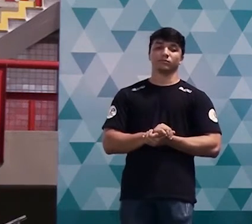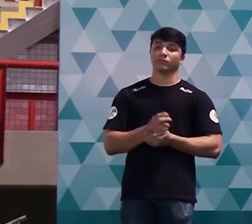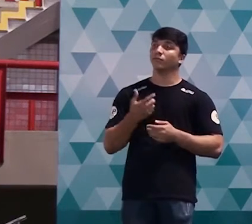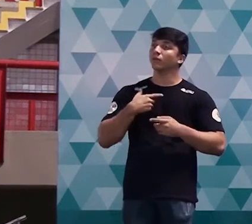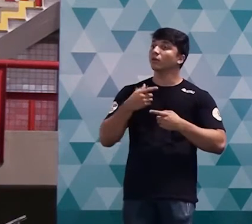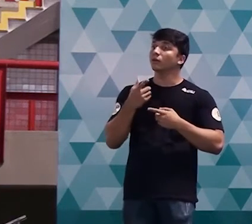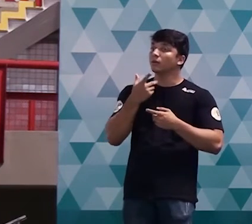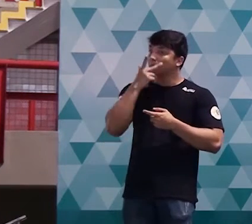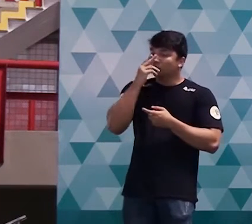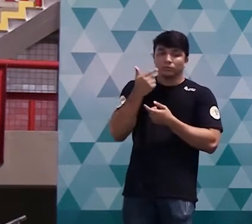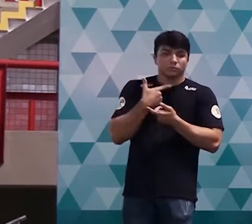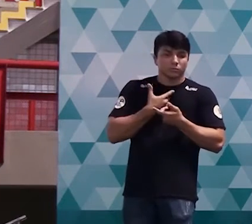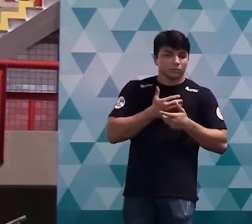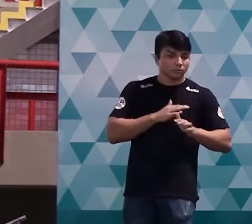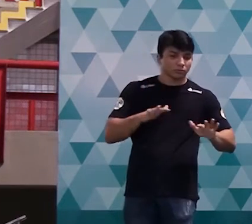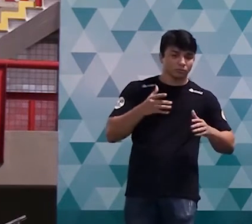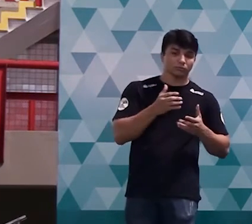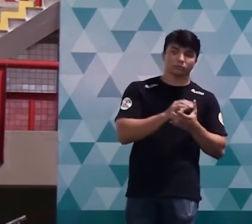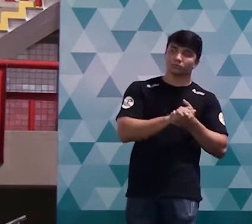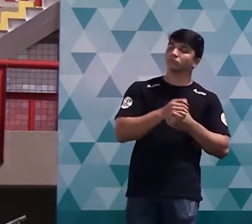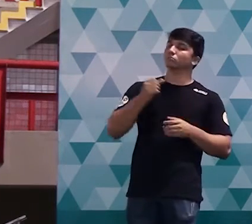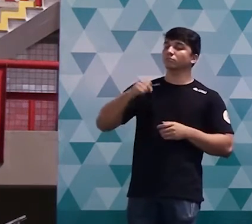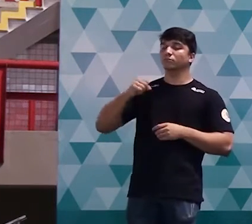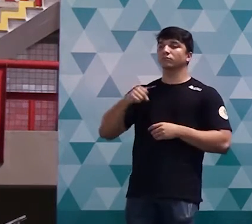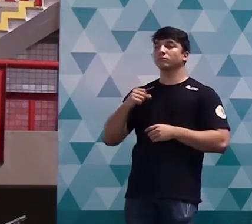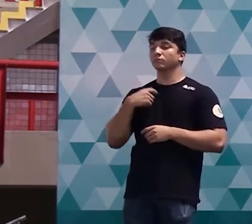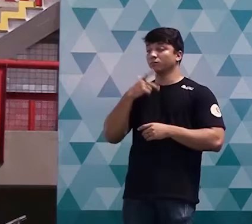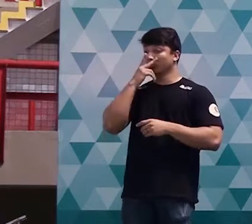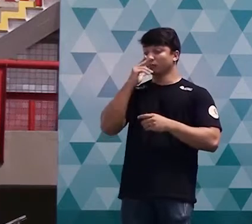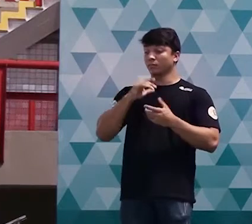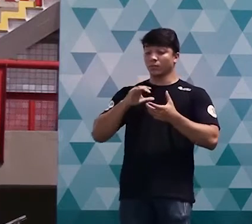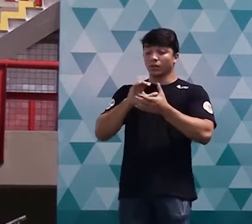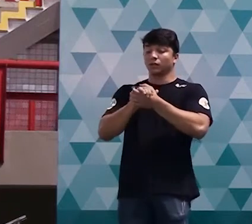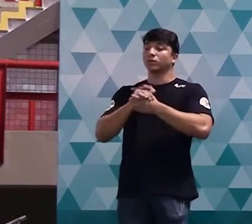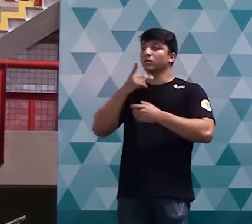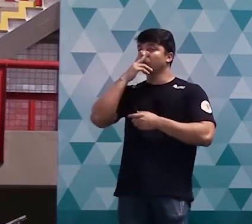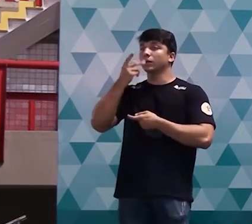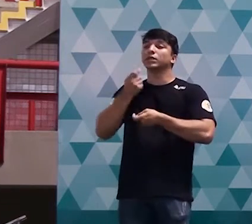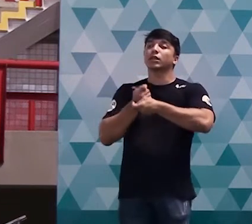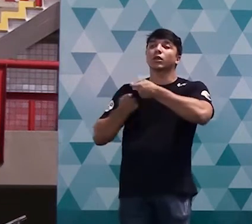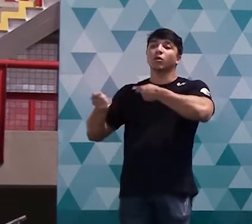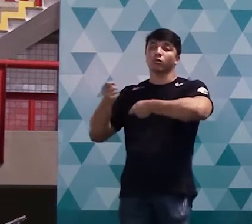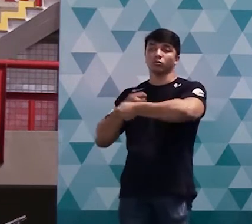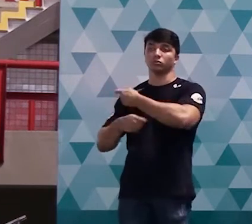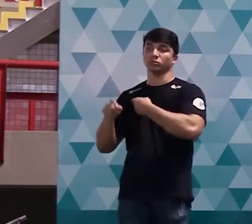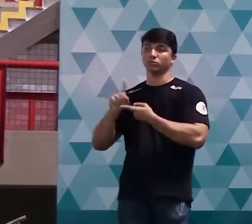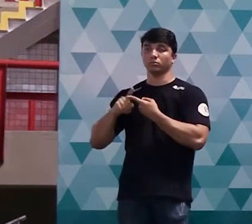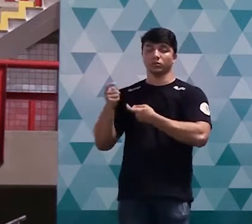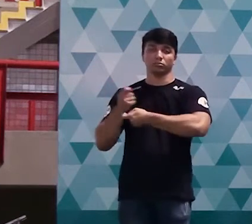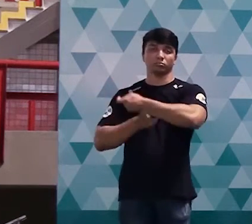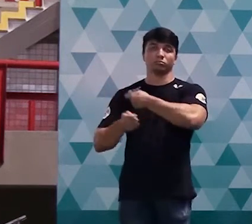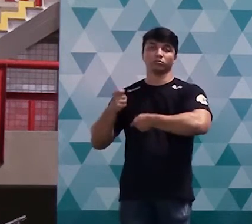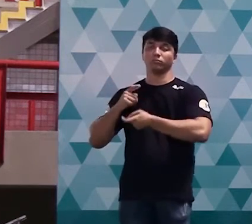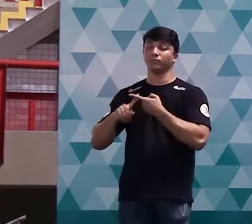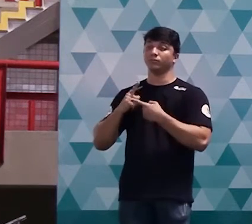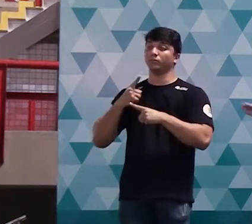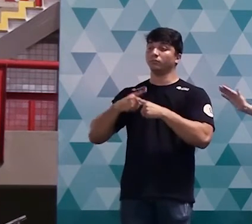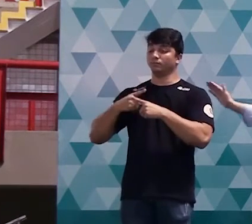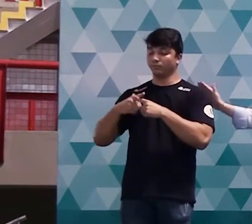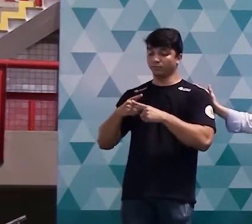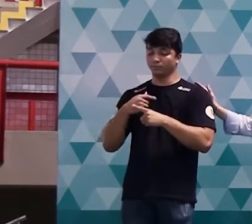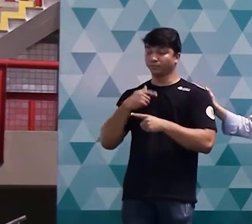Esse ano o casamento era assim? Era. O casamento era um negócio. Até mesmo